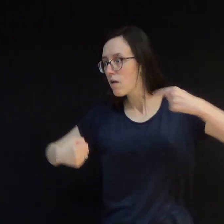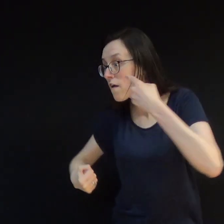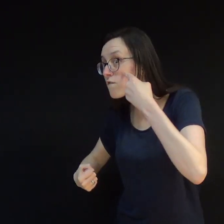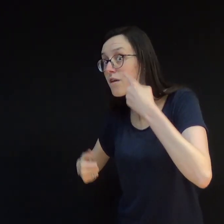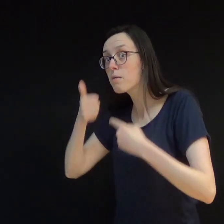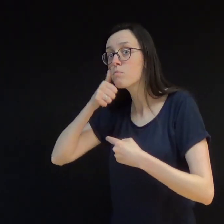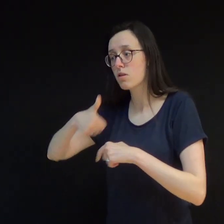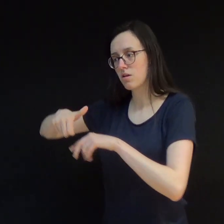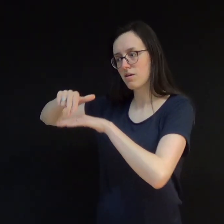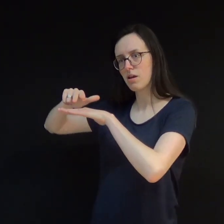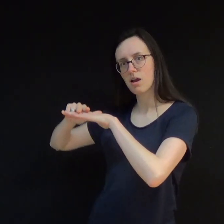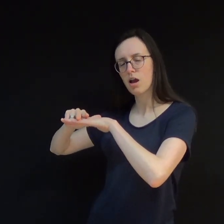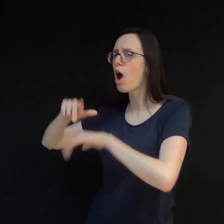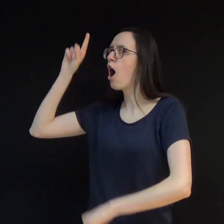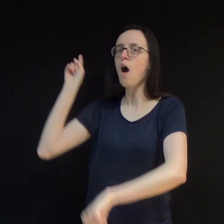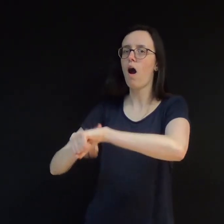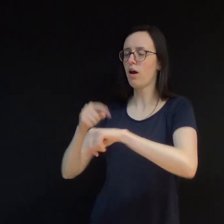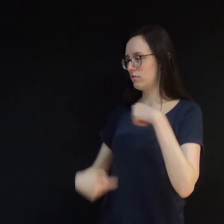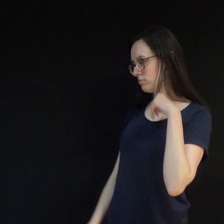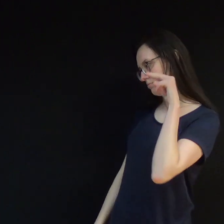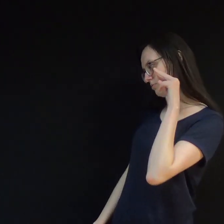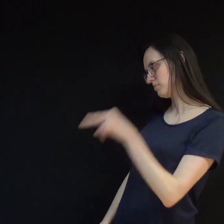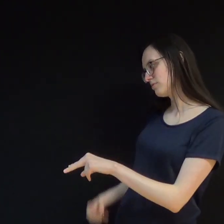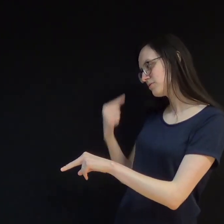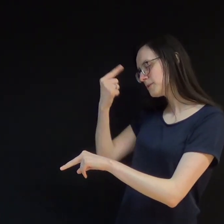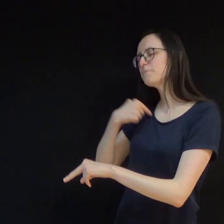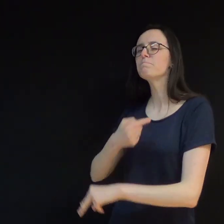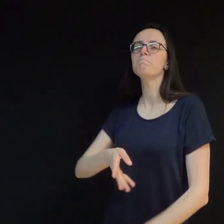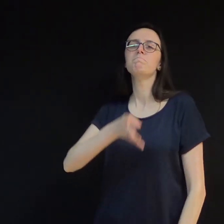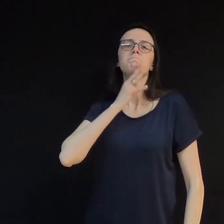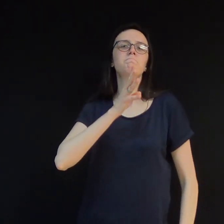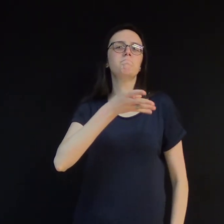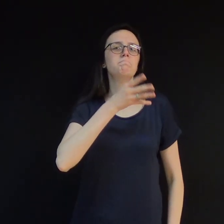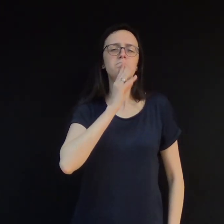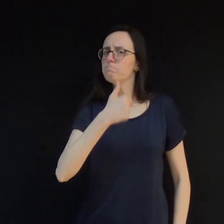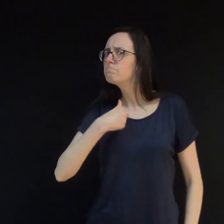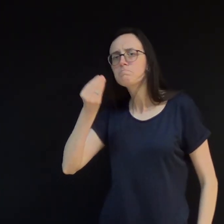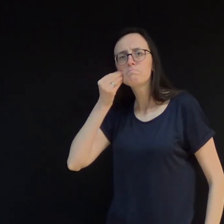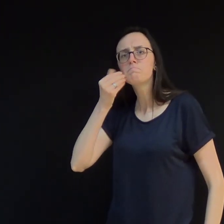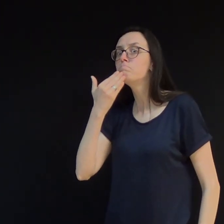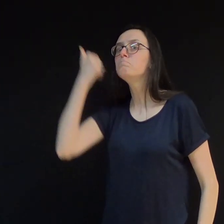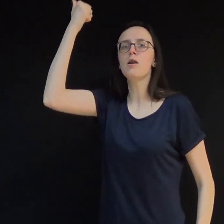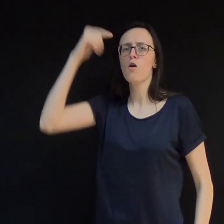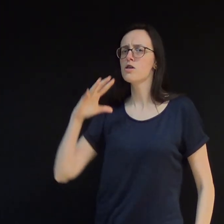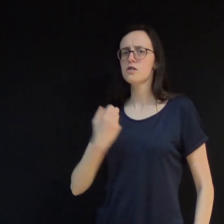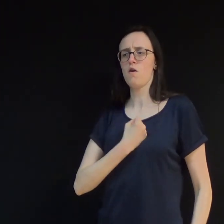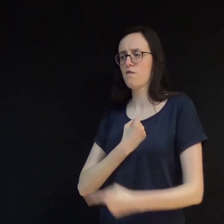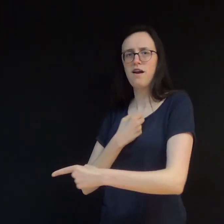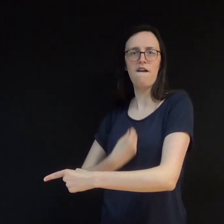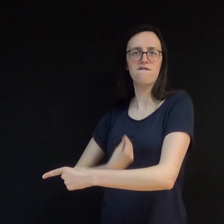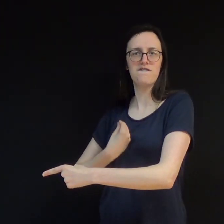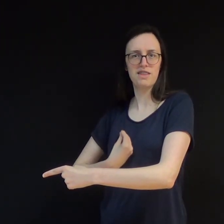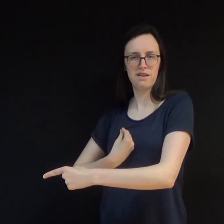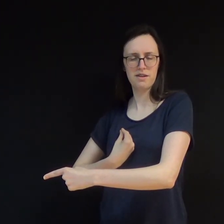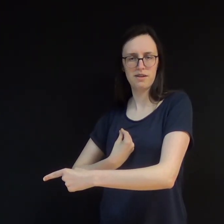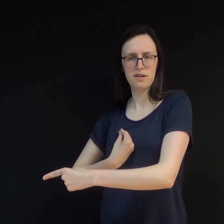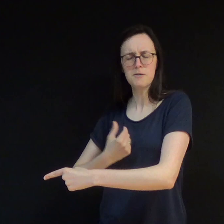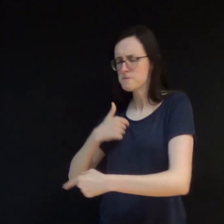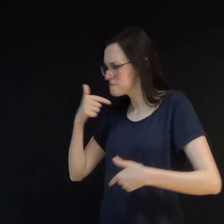reconheceu imediatamente e determinou se a fazer melhor para salvar a sua vida passando a dedicar lhe a atenção